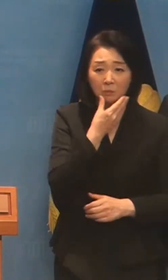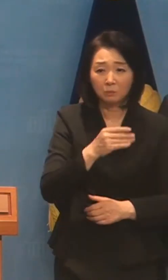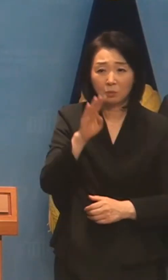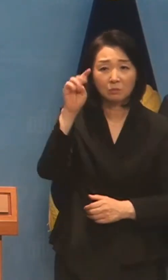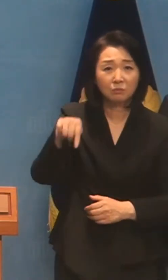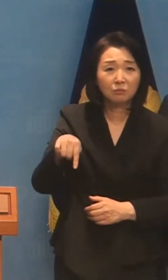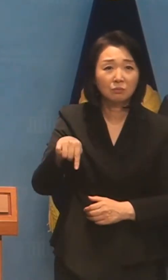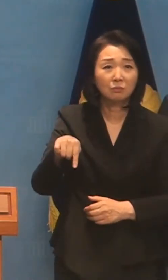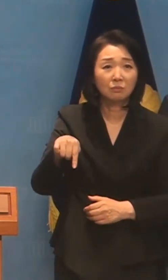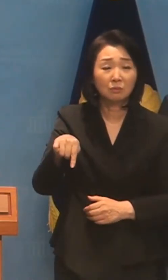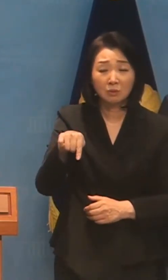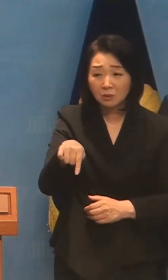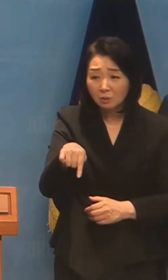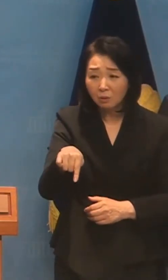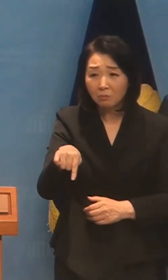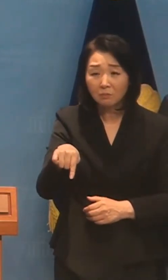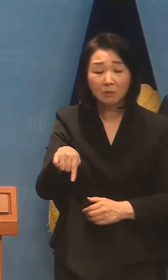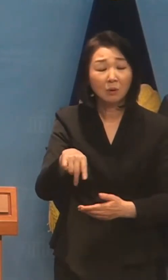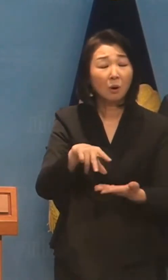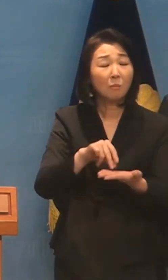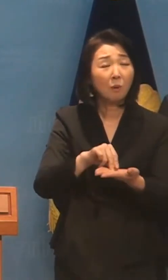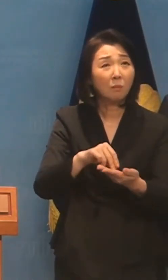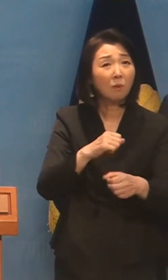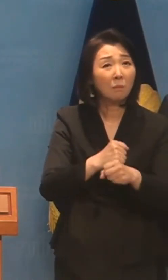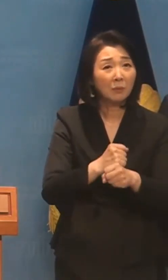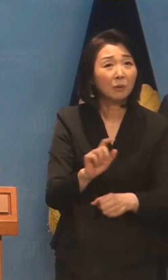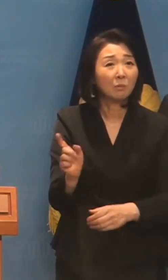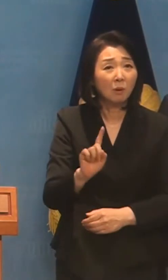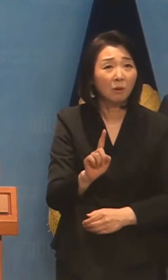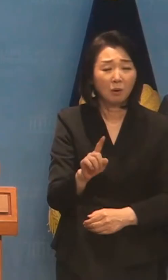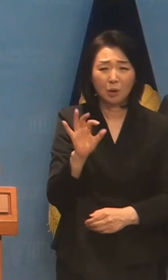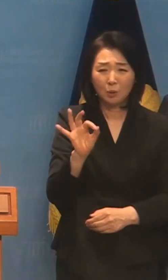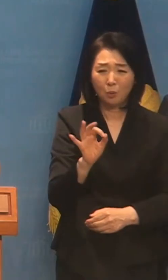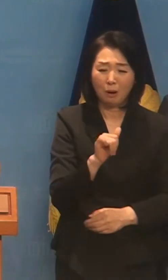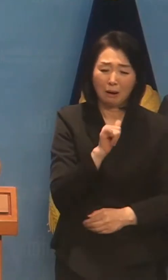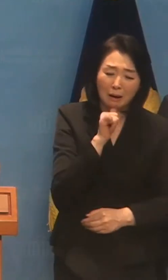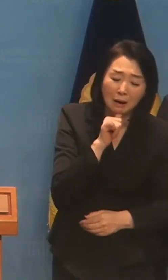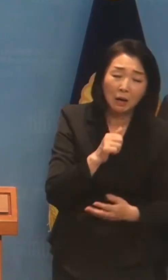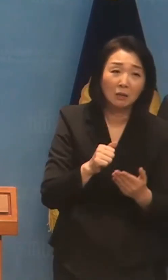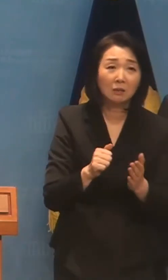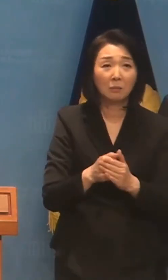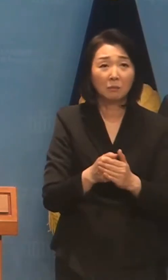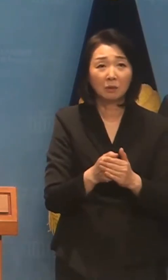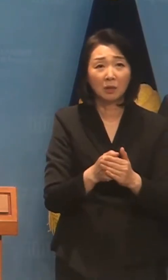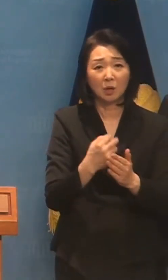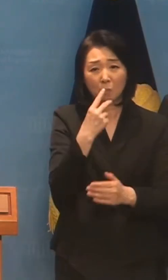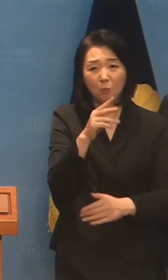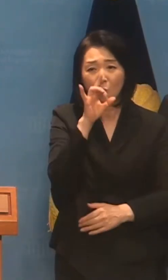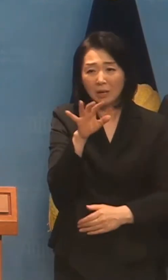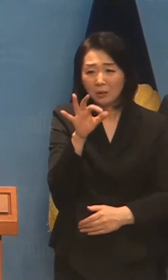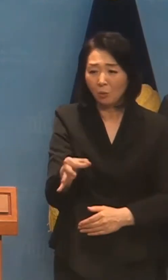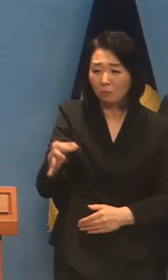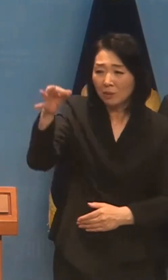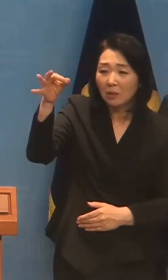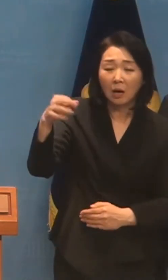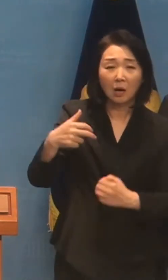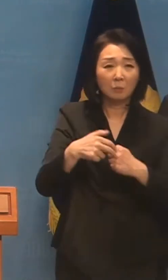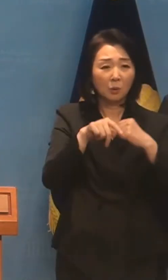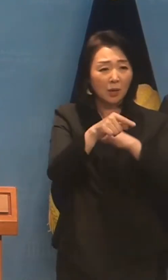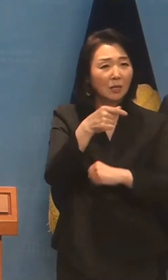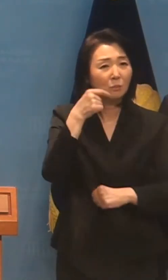복지부가 살려내야 하는 것은 돈이 빠듯해서 비급여가 비싸서 병원에 가지